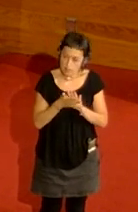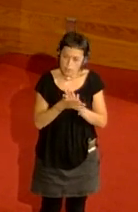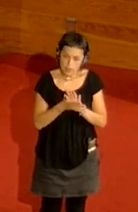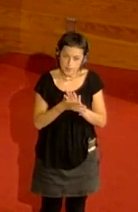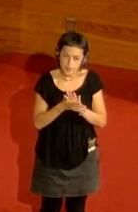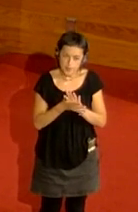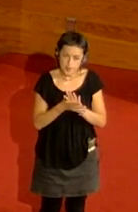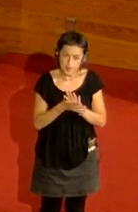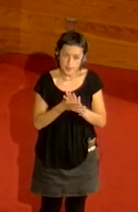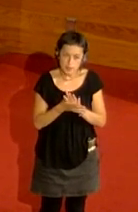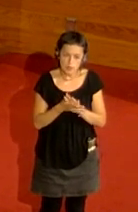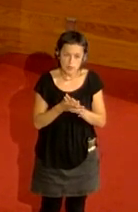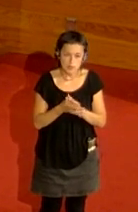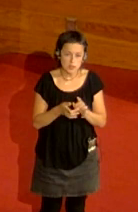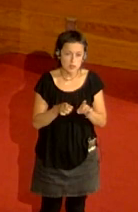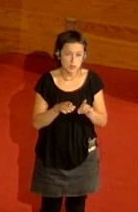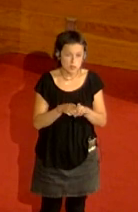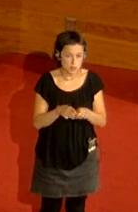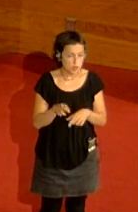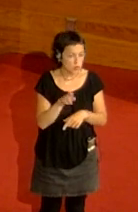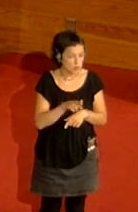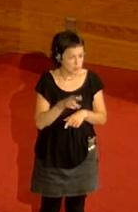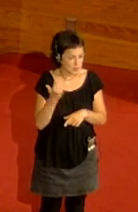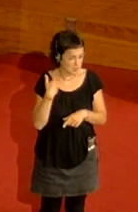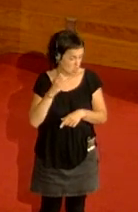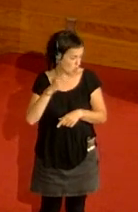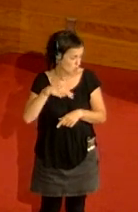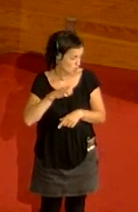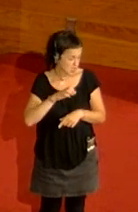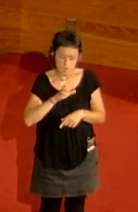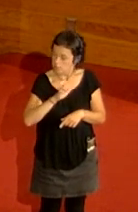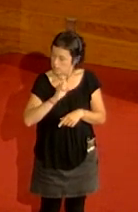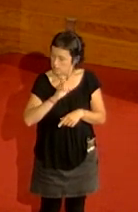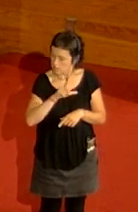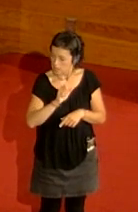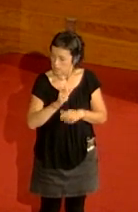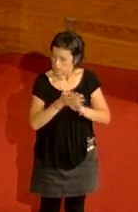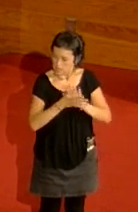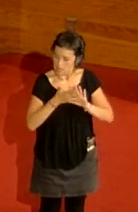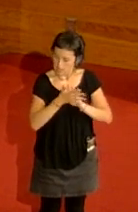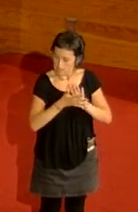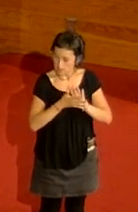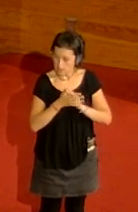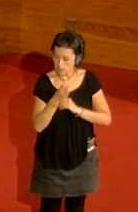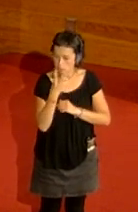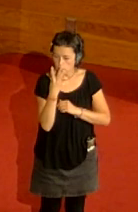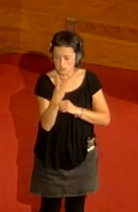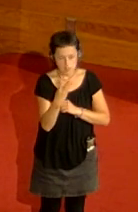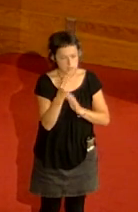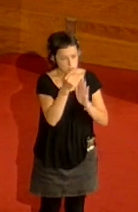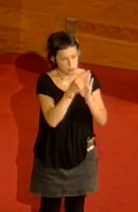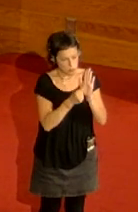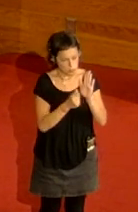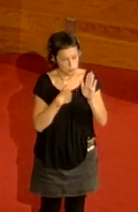Los buques de retroalimentación perniciosa de los que hablaba cil eh tres e puntos de intensidad que quiero